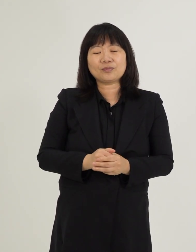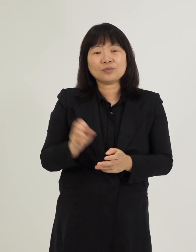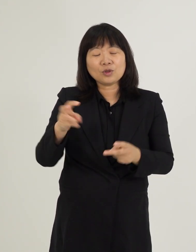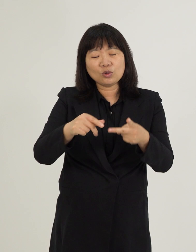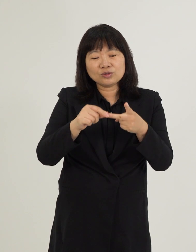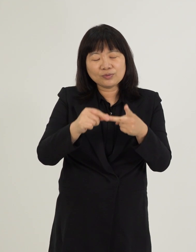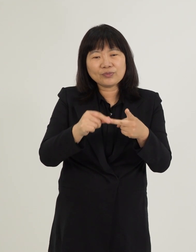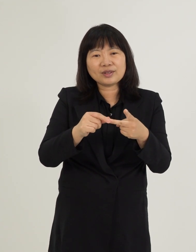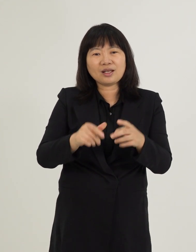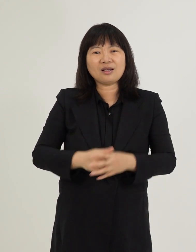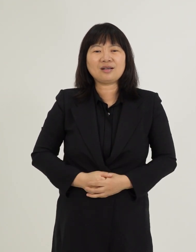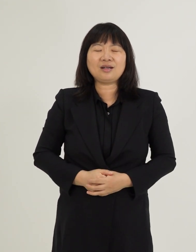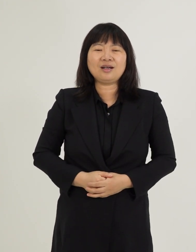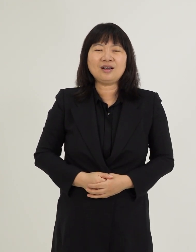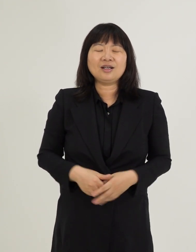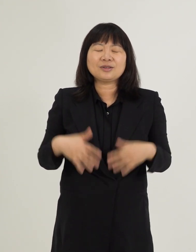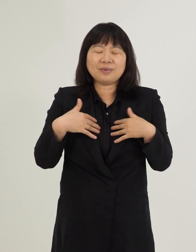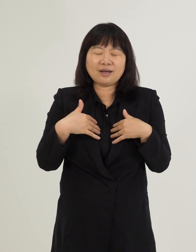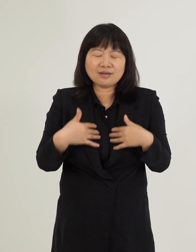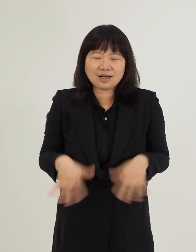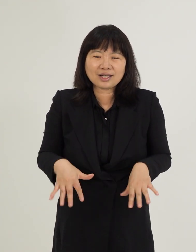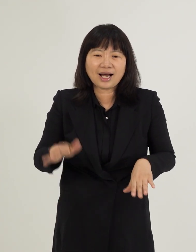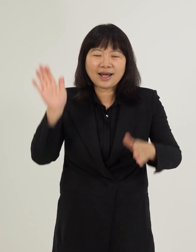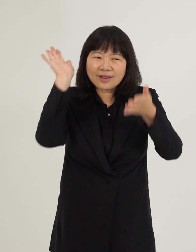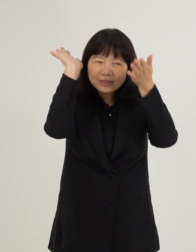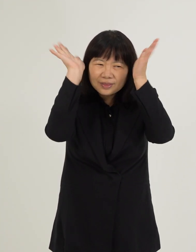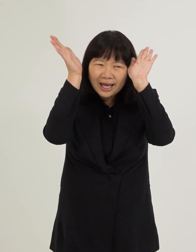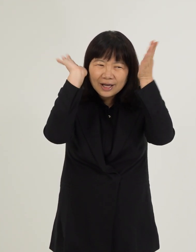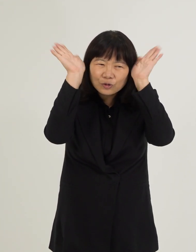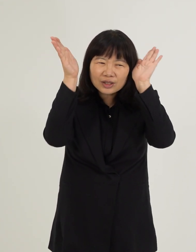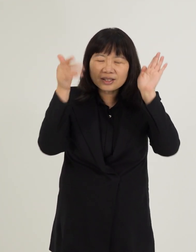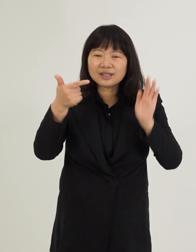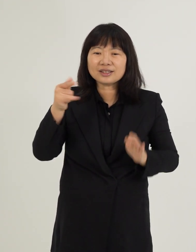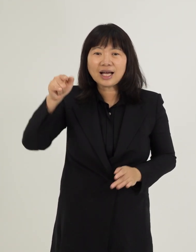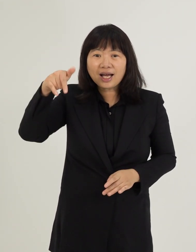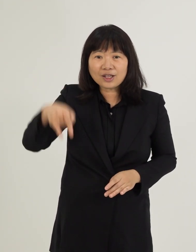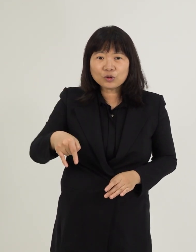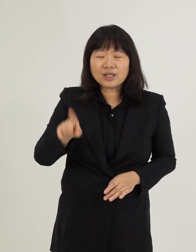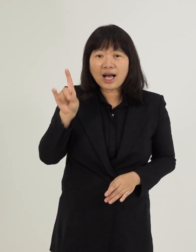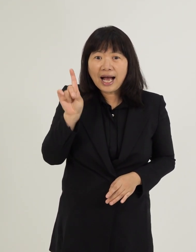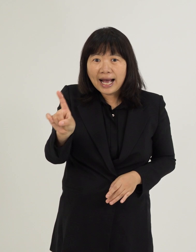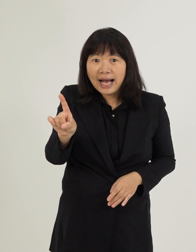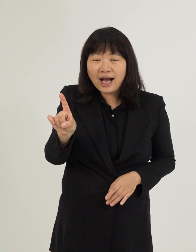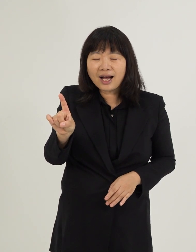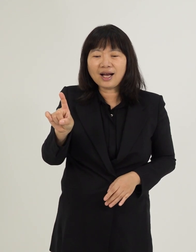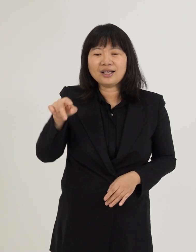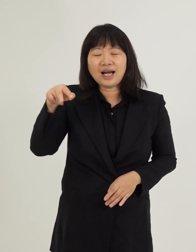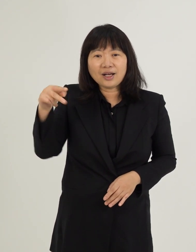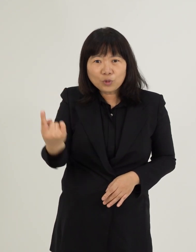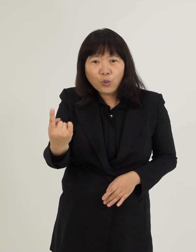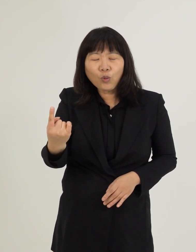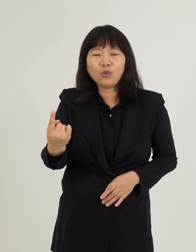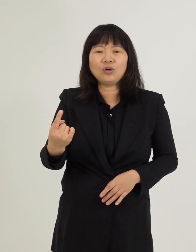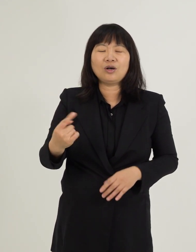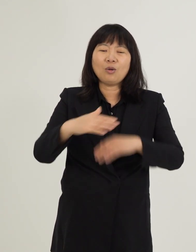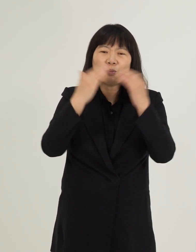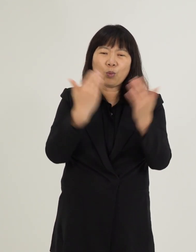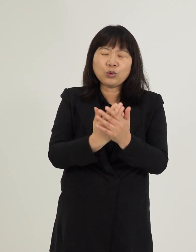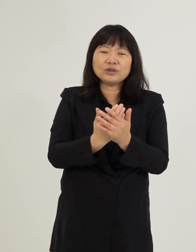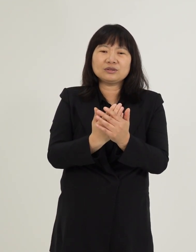마리도 그 역사의 운영과 경영이 하나님께 있다는